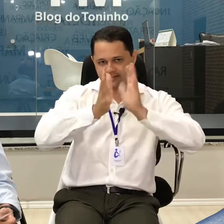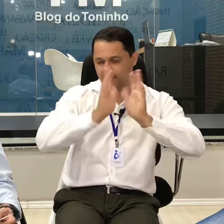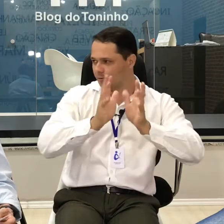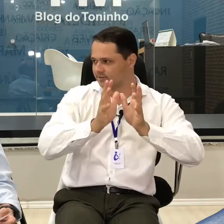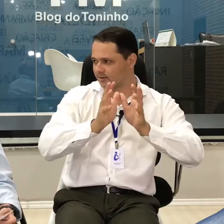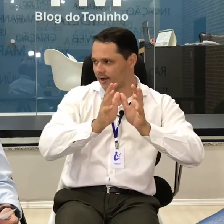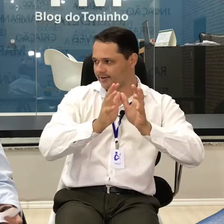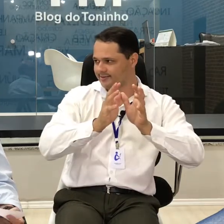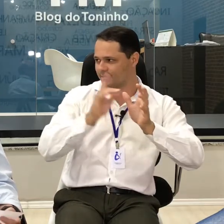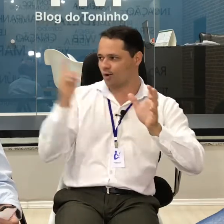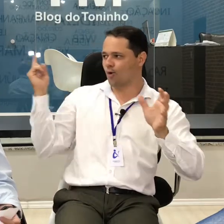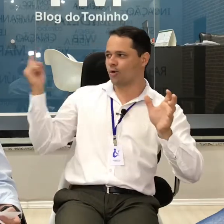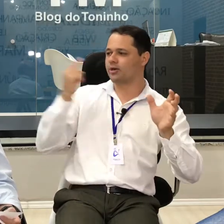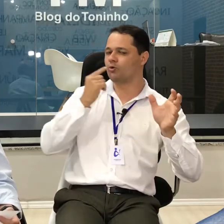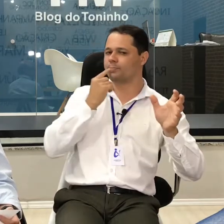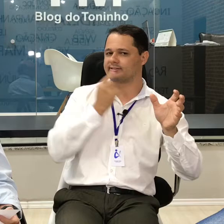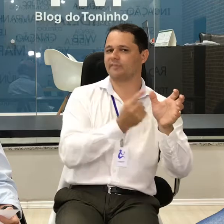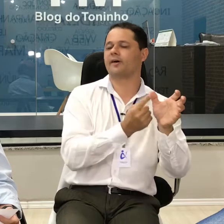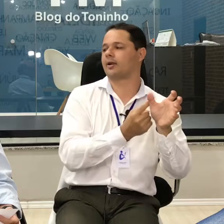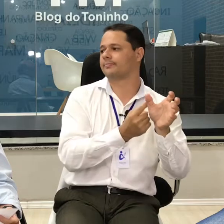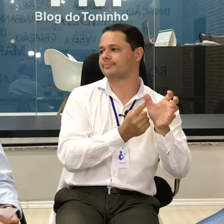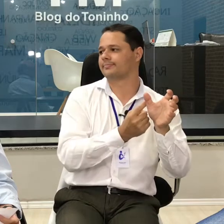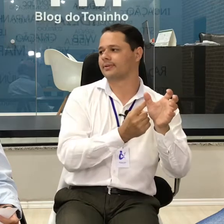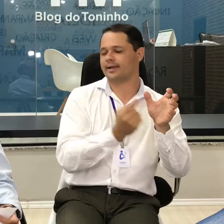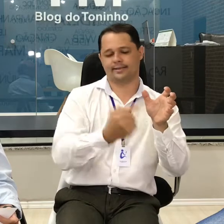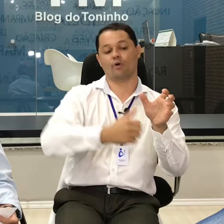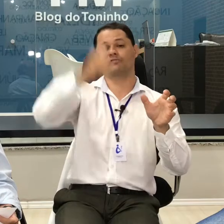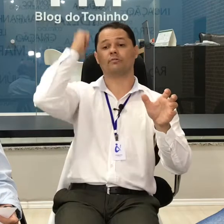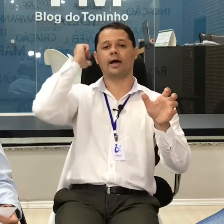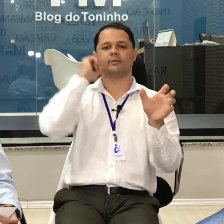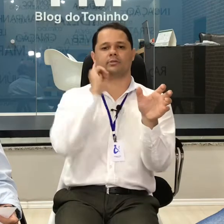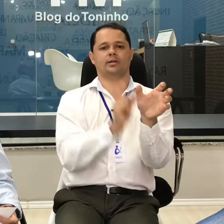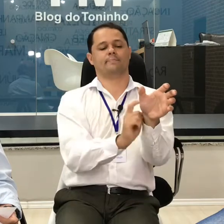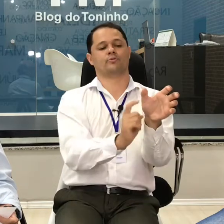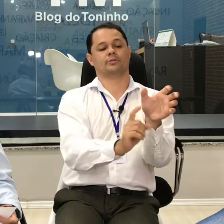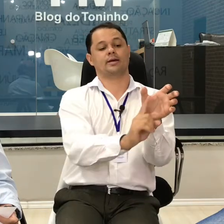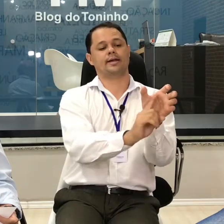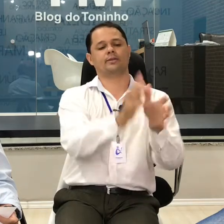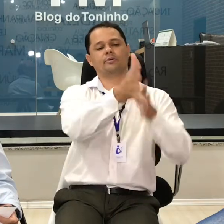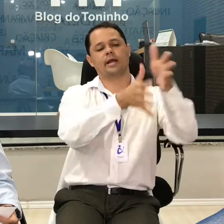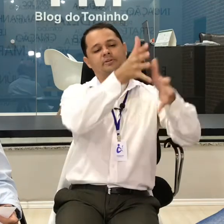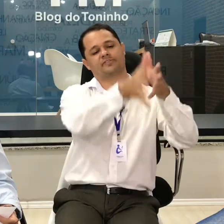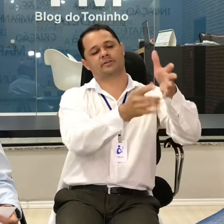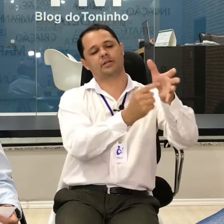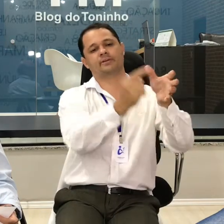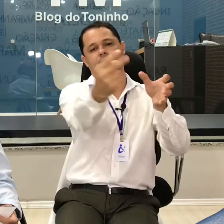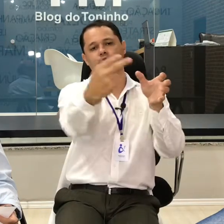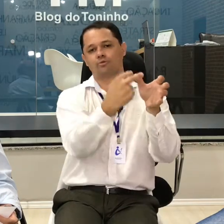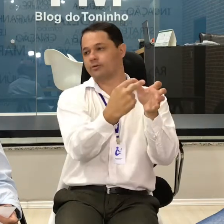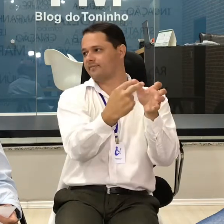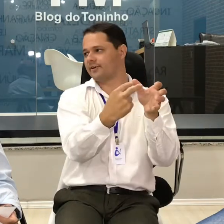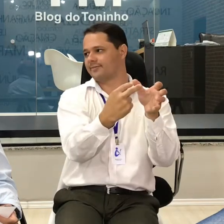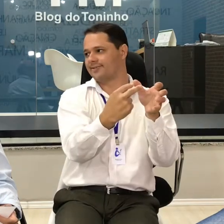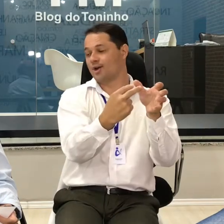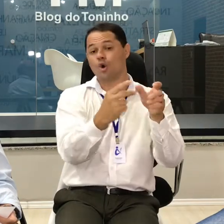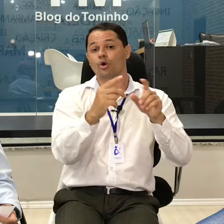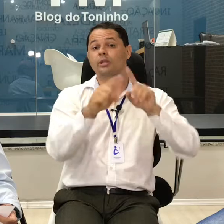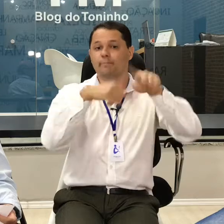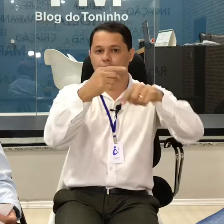língua de sinais o que o empresário fala. Ele está ouvindo lá, ele aponta. Então, o intérprete fazendo em libras aqui, o surdo está vendo. Depois, o